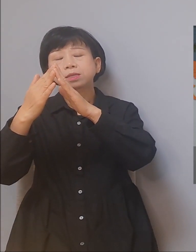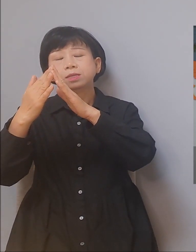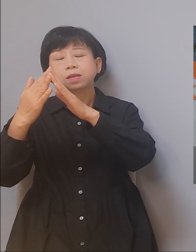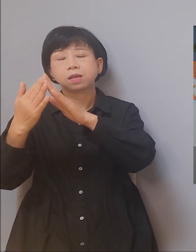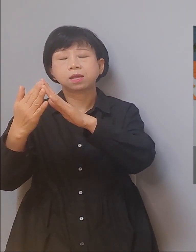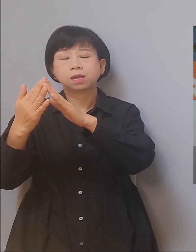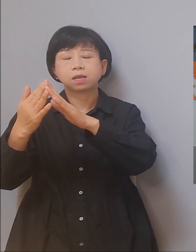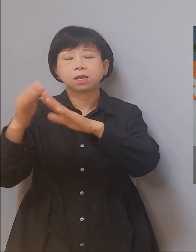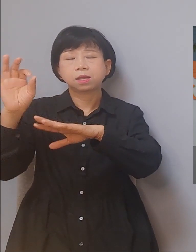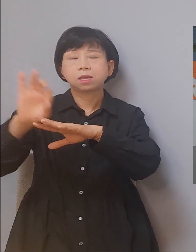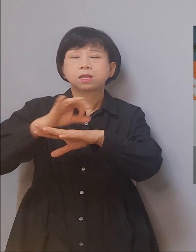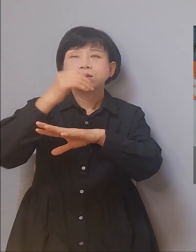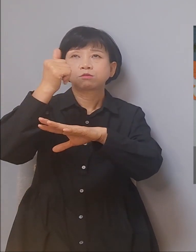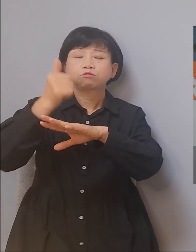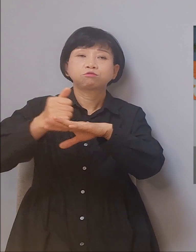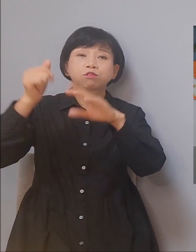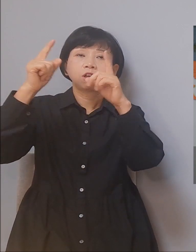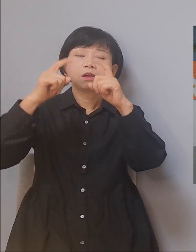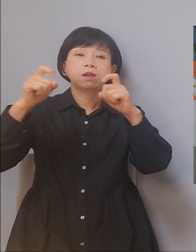조막이나